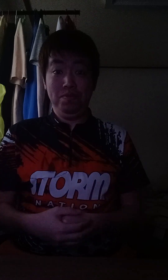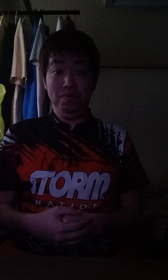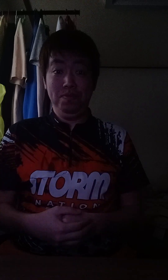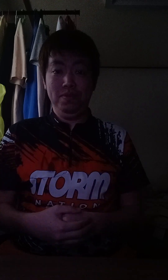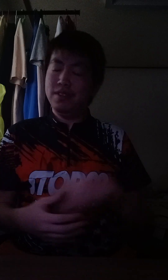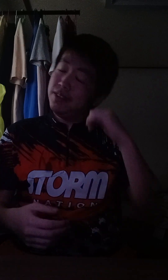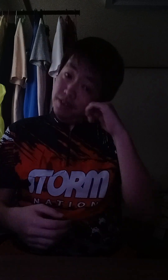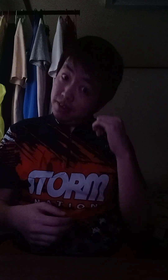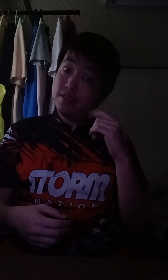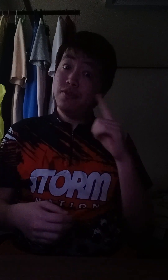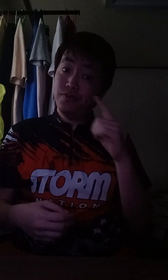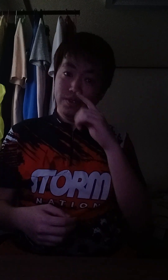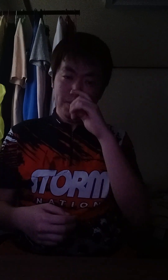잘 잤어요? 네.